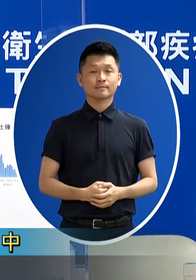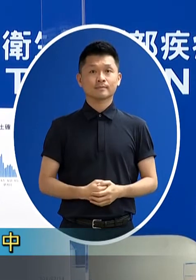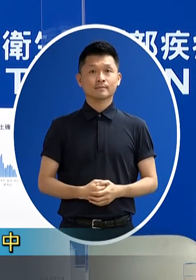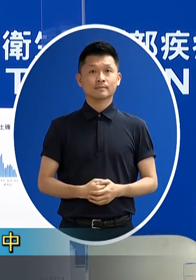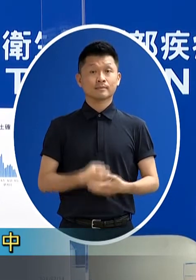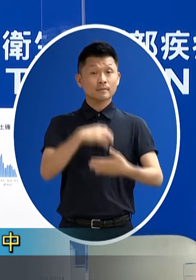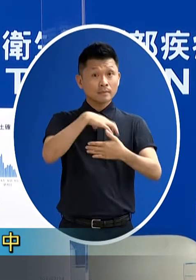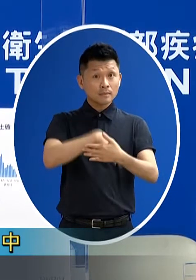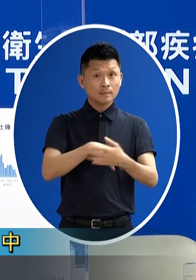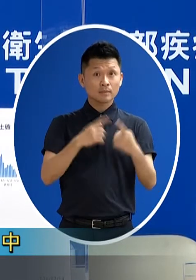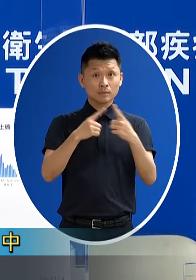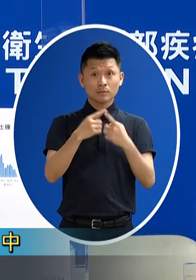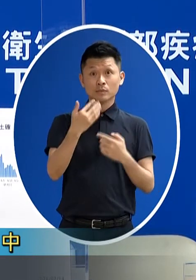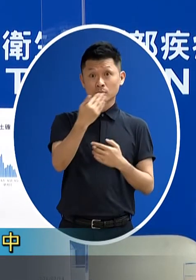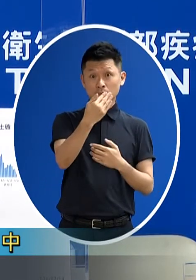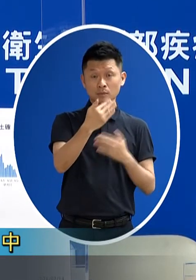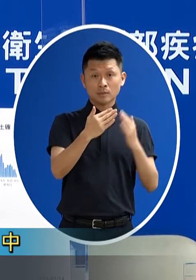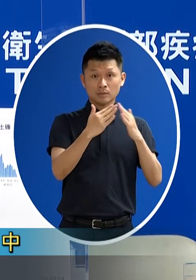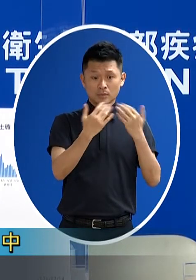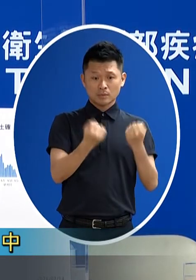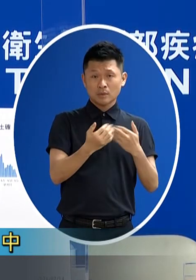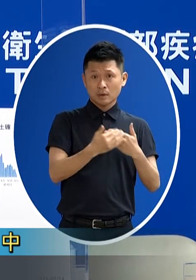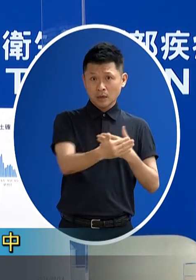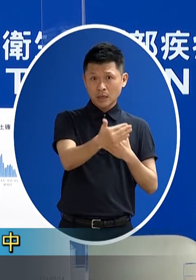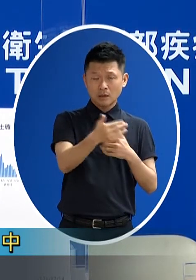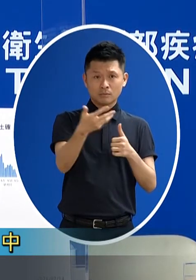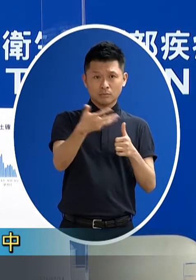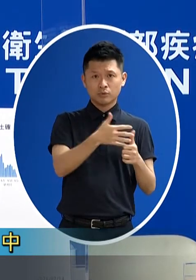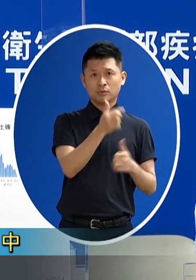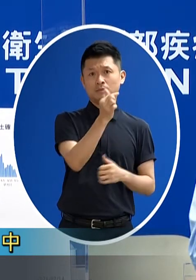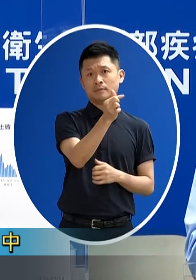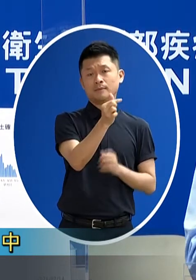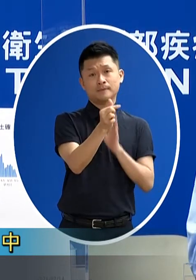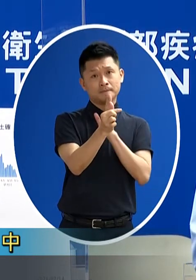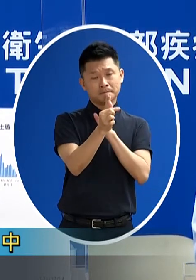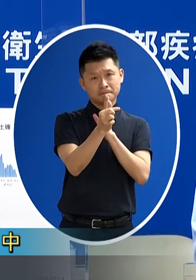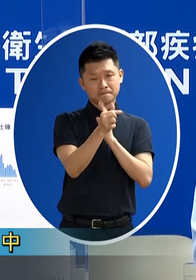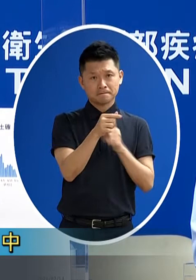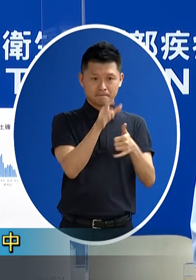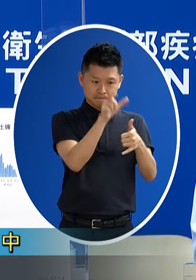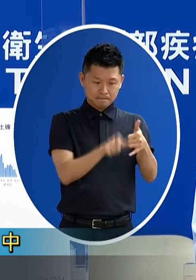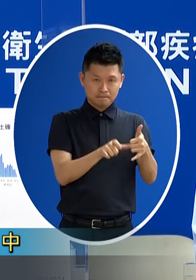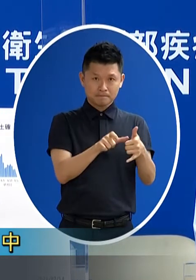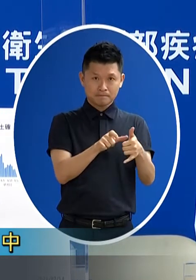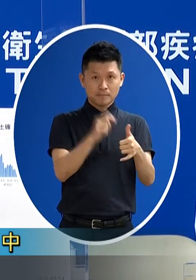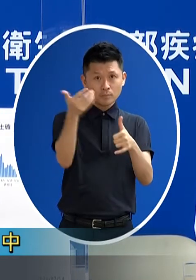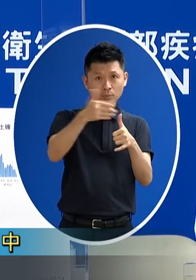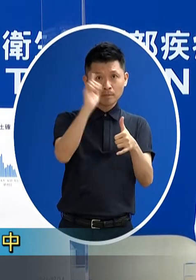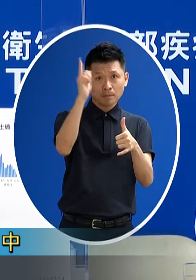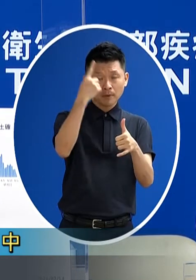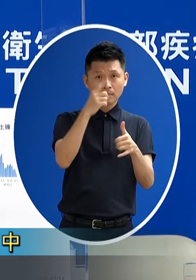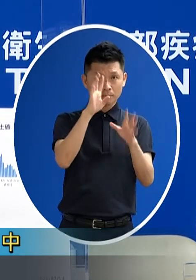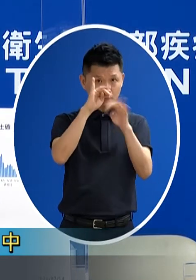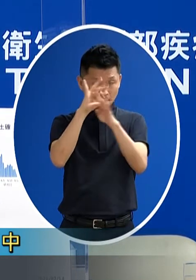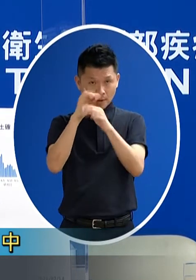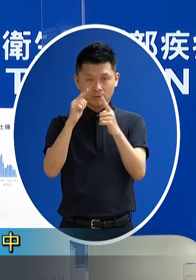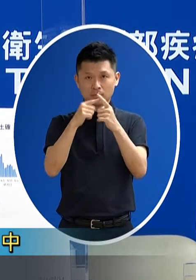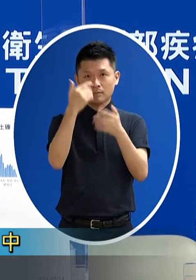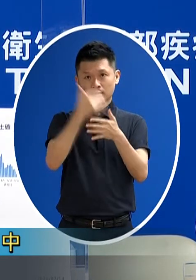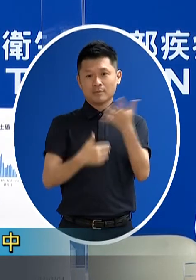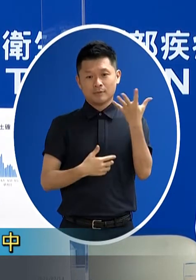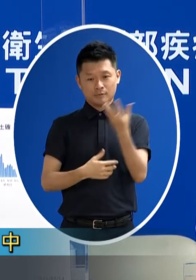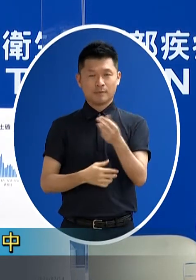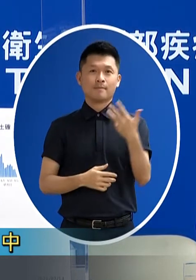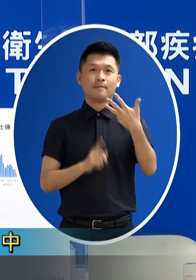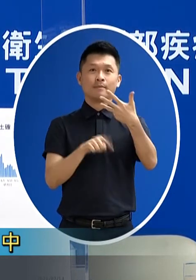含了9位居隔阳性的，换句话说，这种哈还需要调查的感染源的就剩8例哈，这是